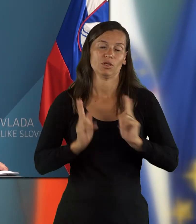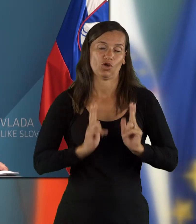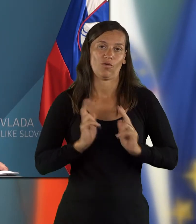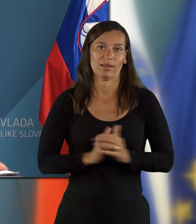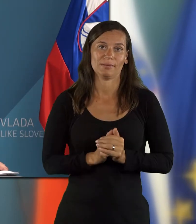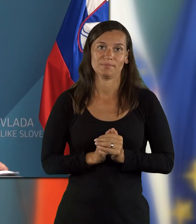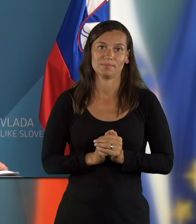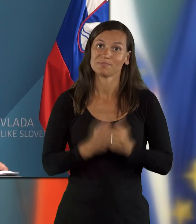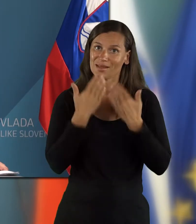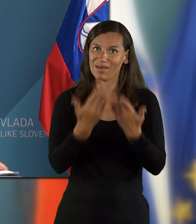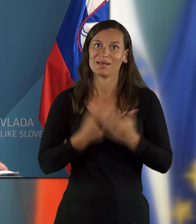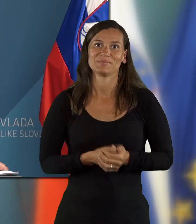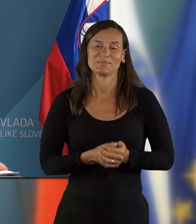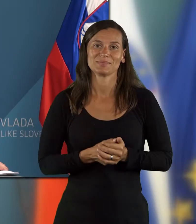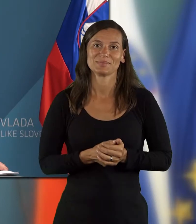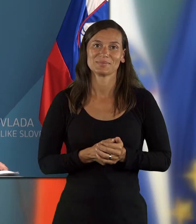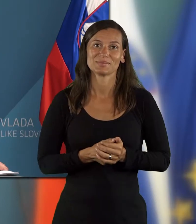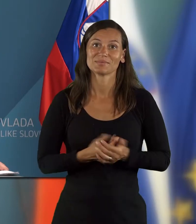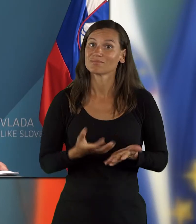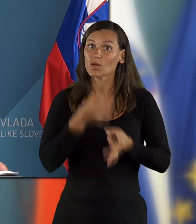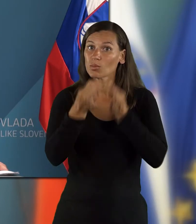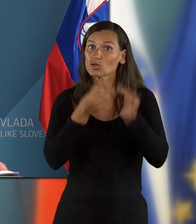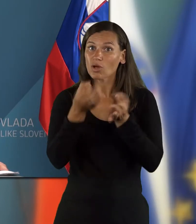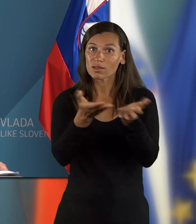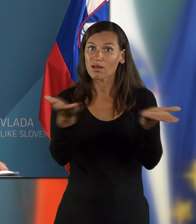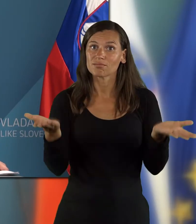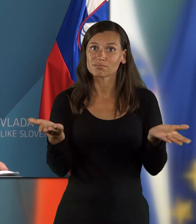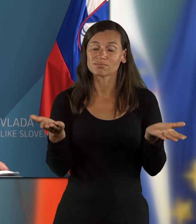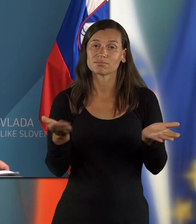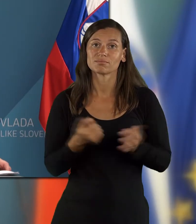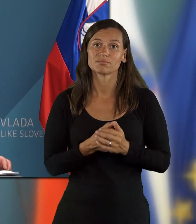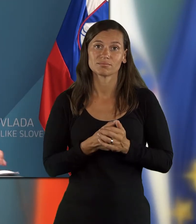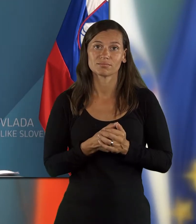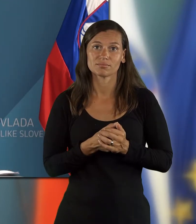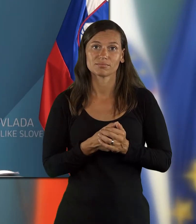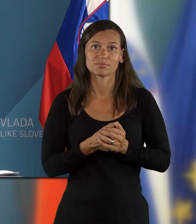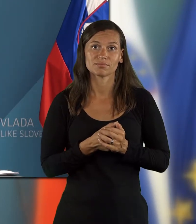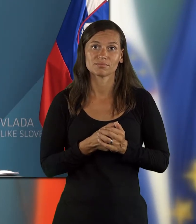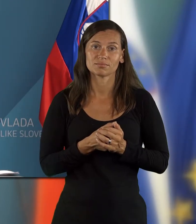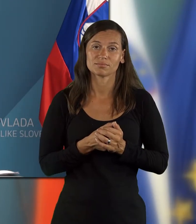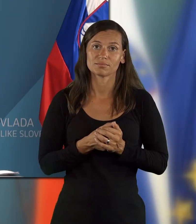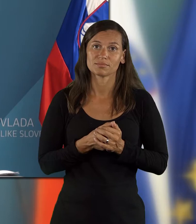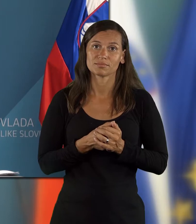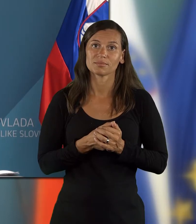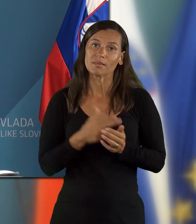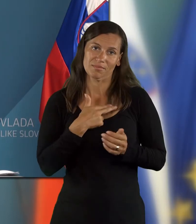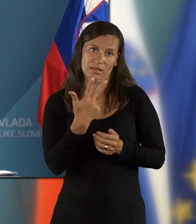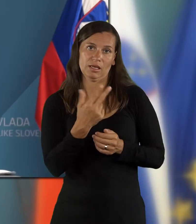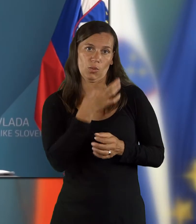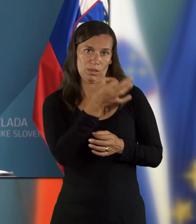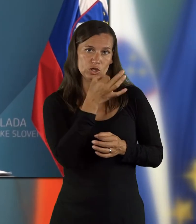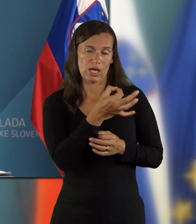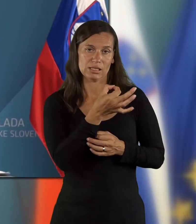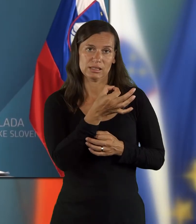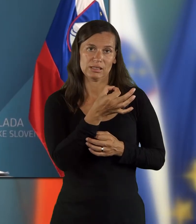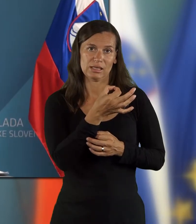skupnimi pričakovanji. Hvala lepa. Vaše vprašanje na predstavljeni točki, najprej POP TV, potem STA. 3